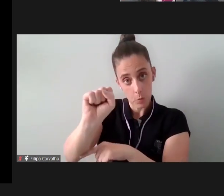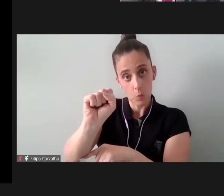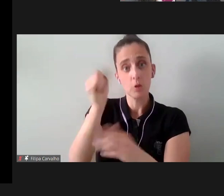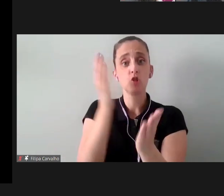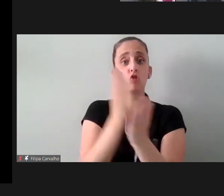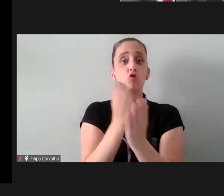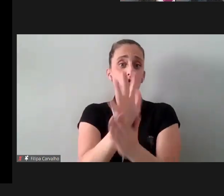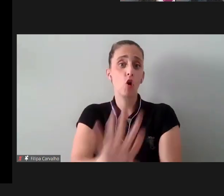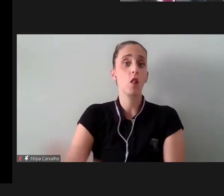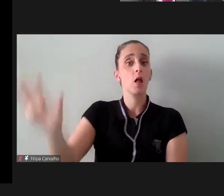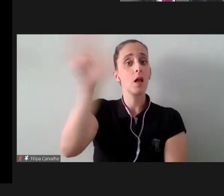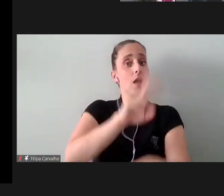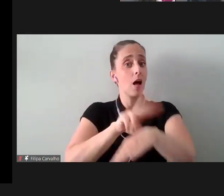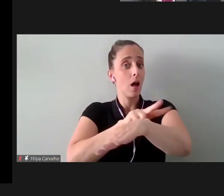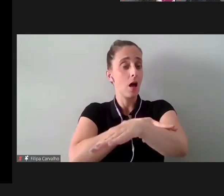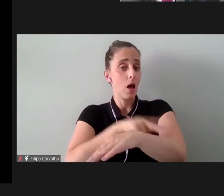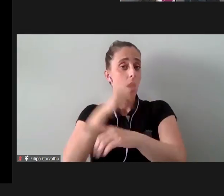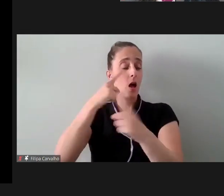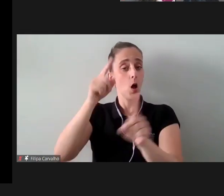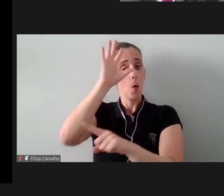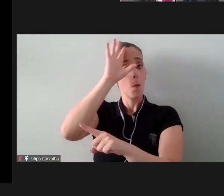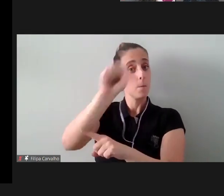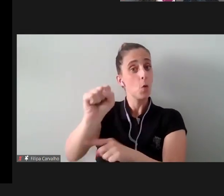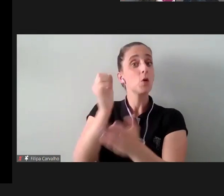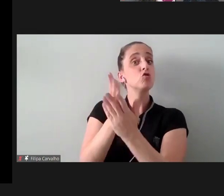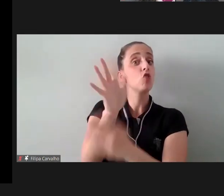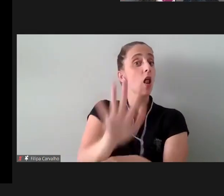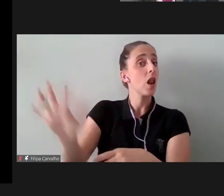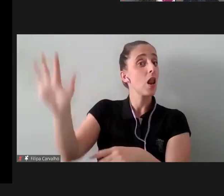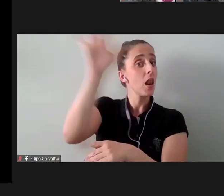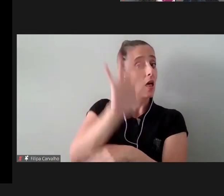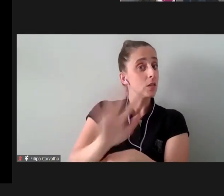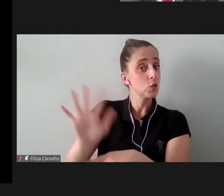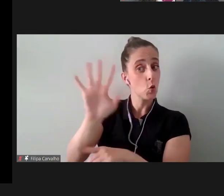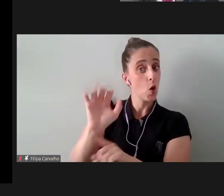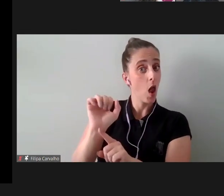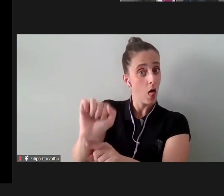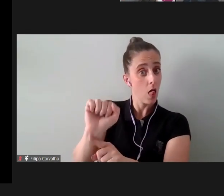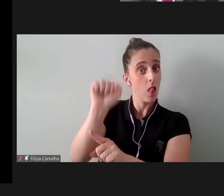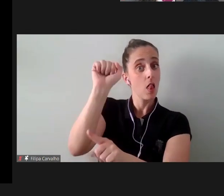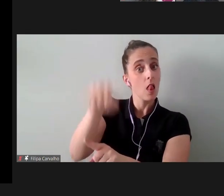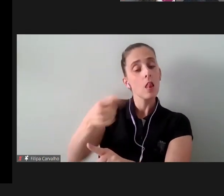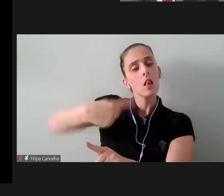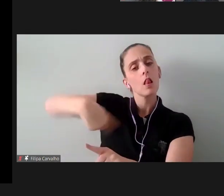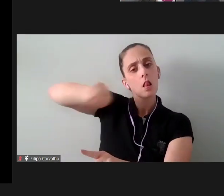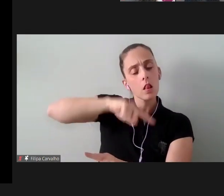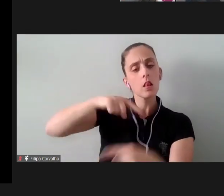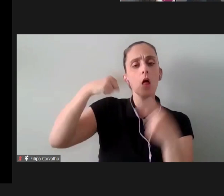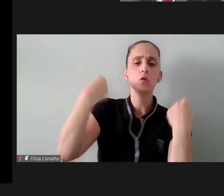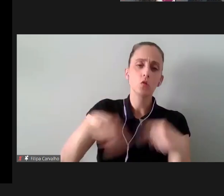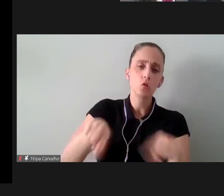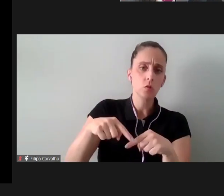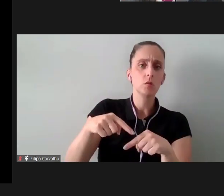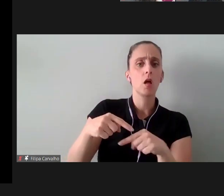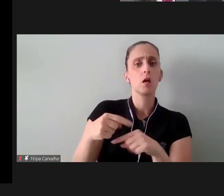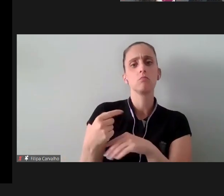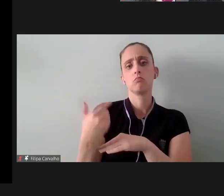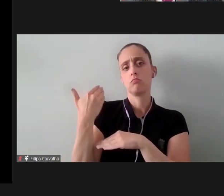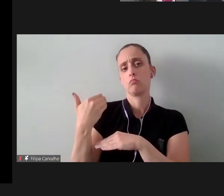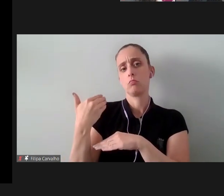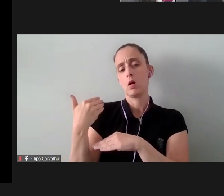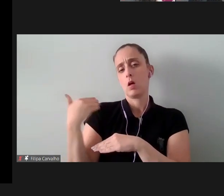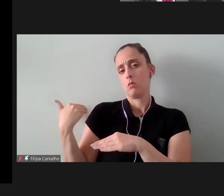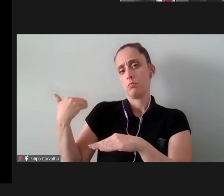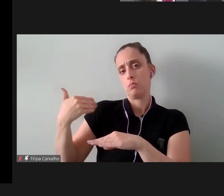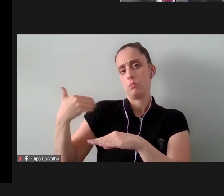de Administração Pública é uma escola nacional, não é uma escola federal, então a gente também tem, especialmente nos últimos ciclos, se